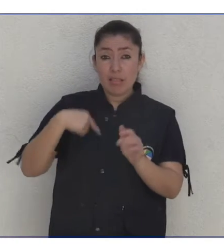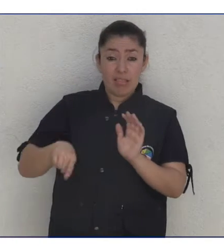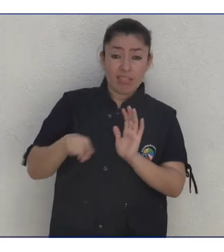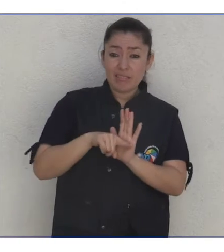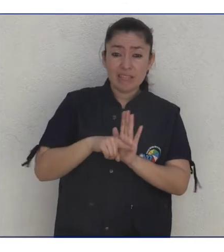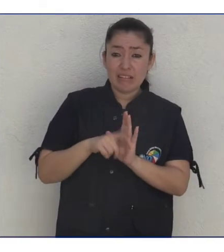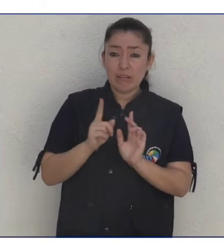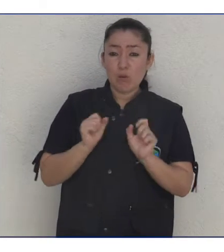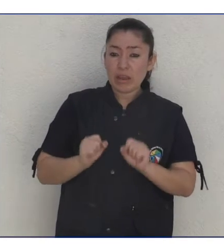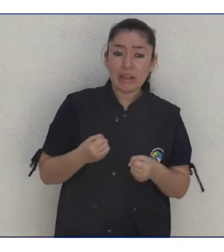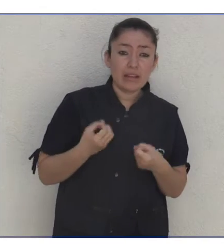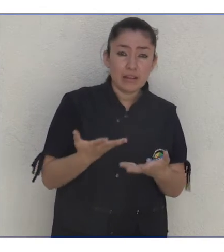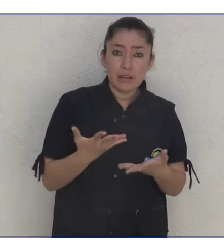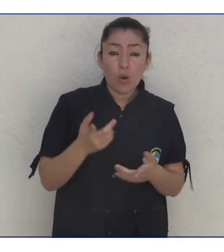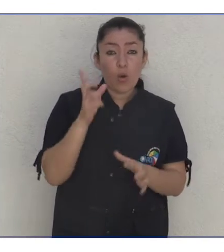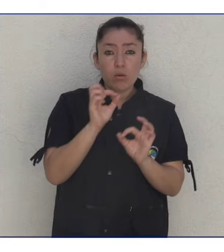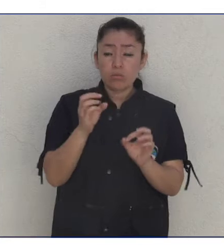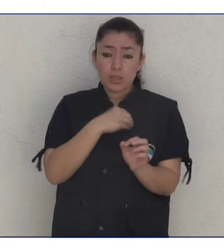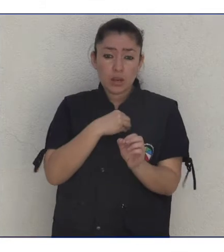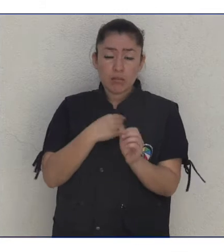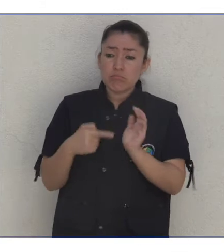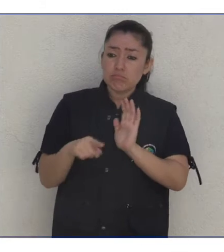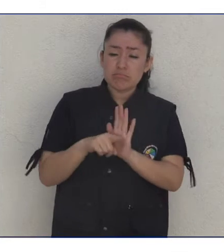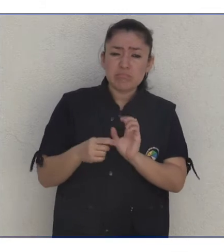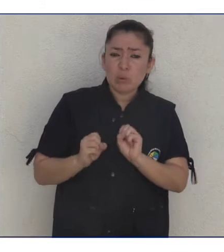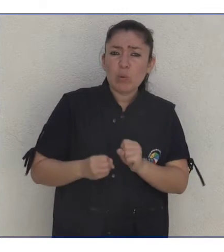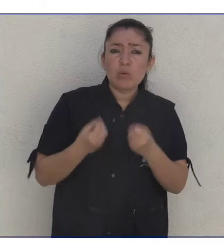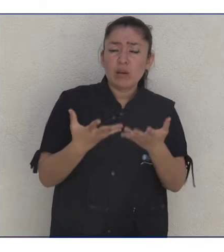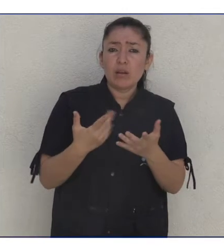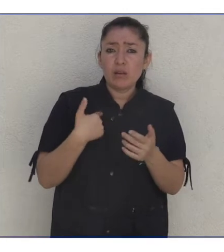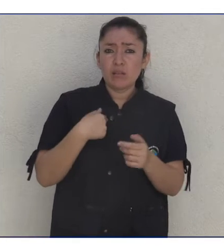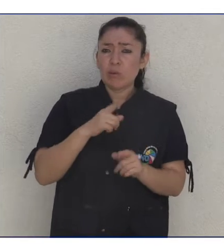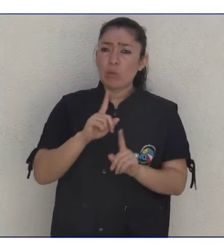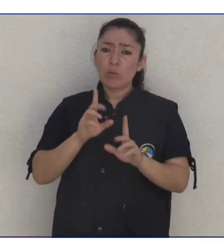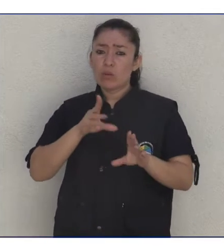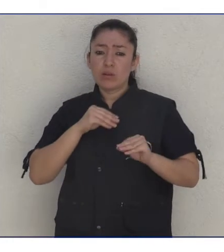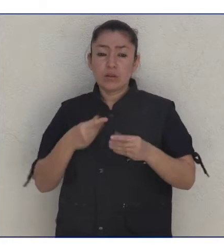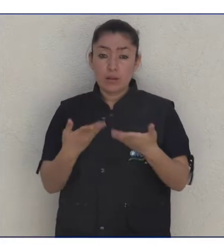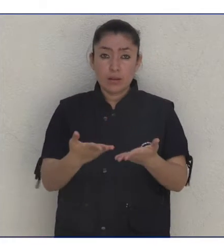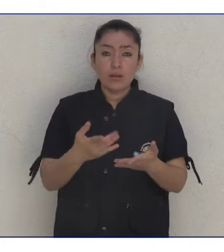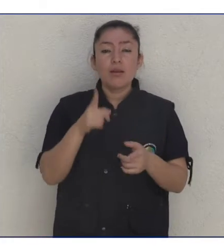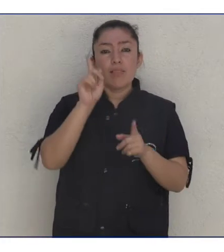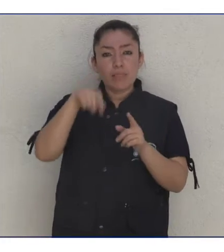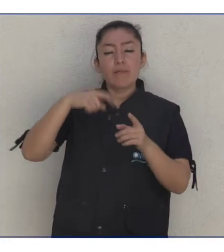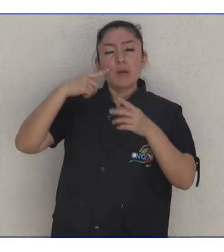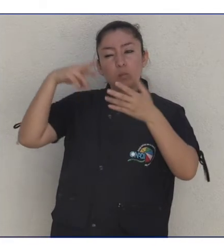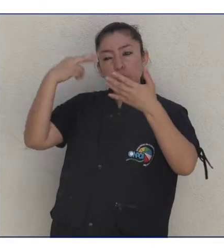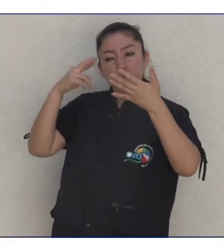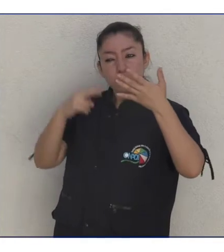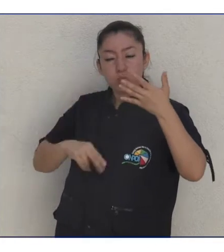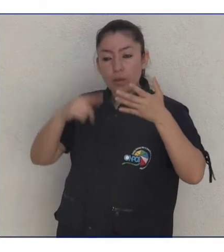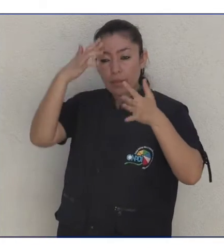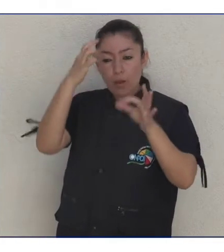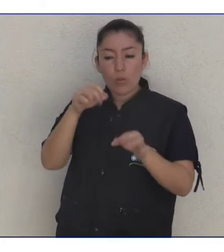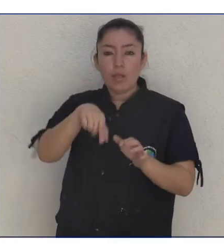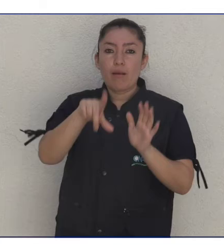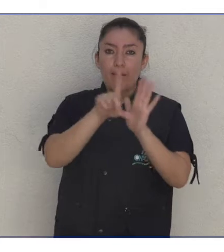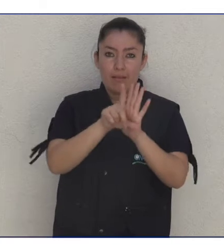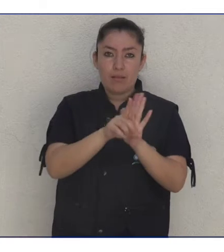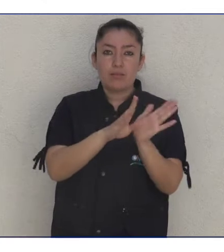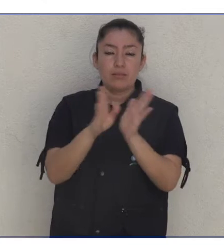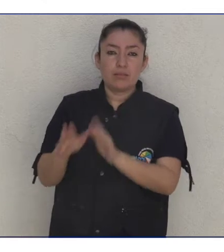Contra la negativa de entregar o corregir datos personales, procederá la interposición de recursos de revisión previstos en esta